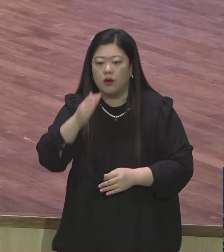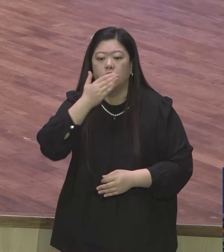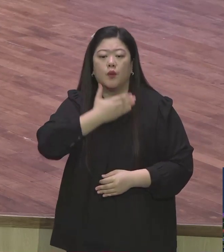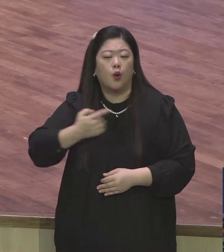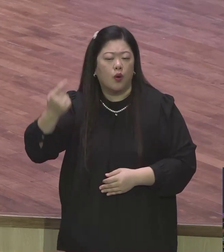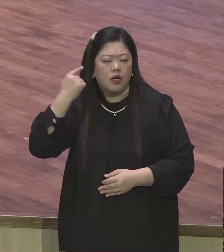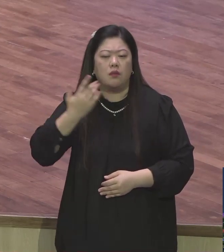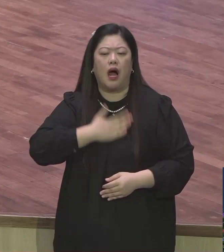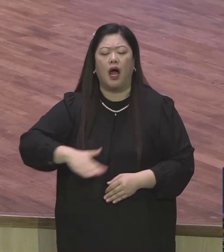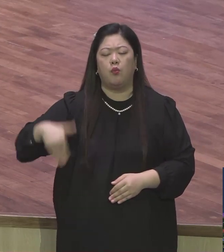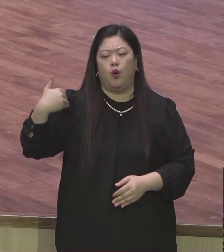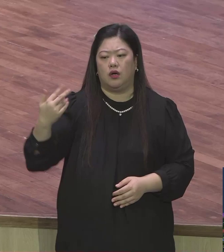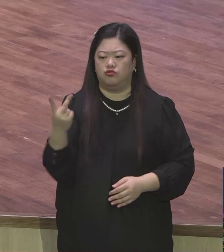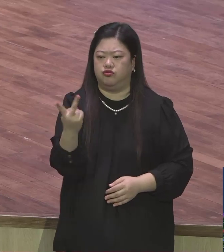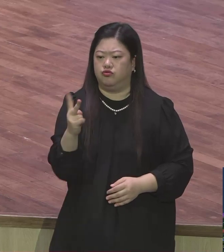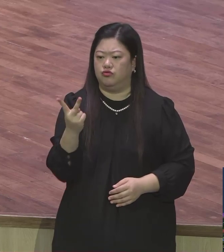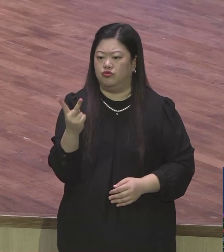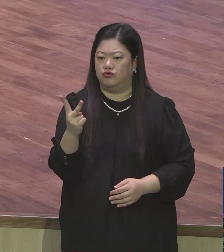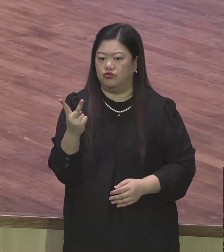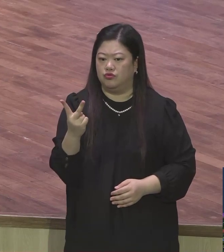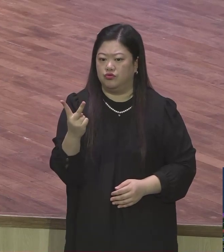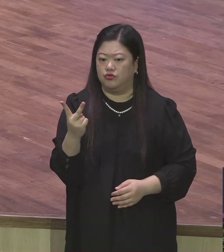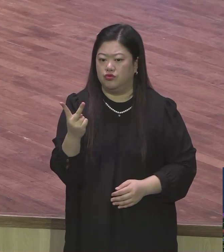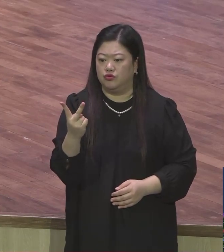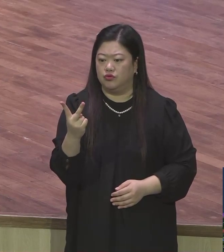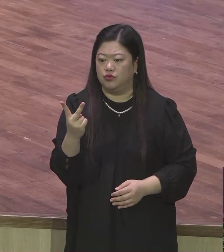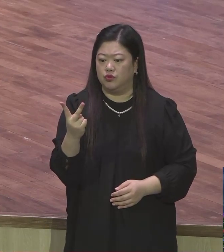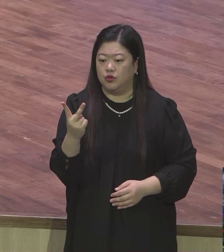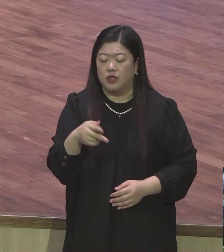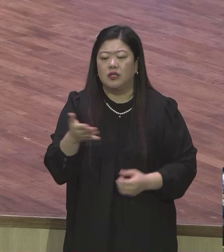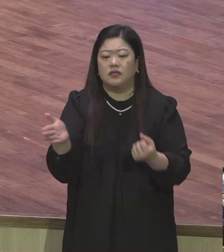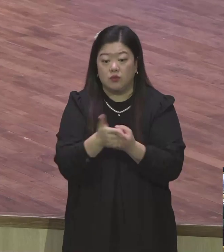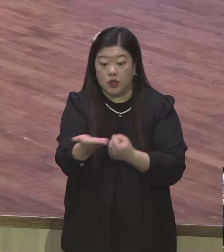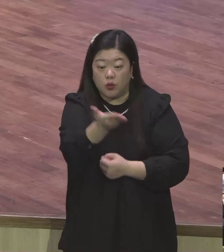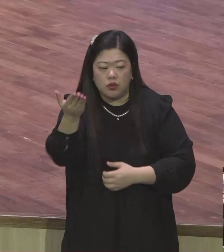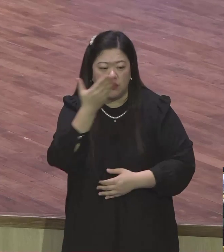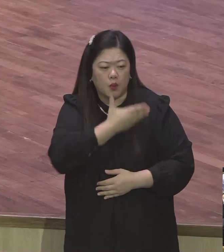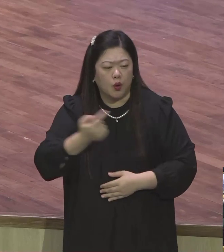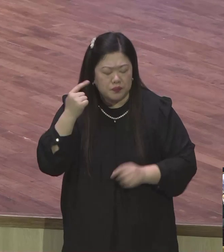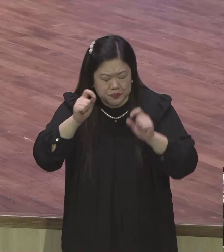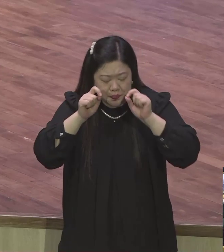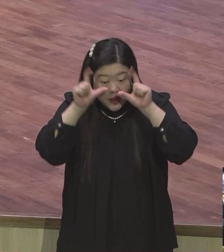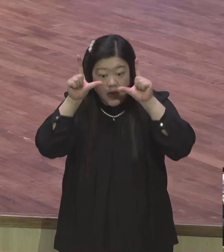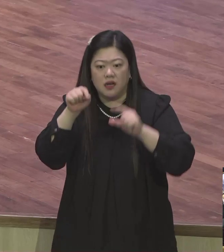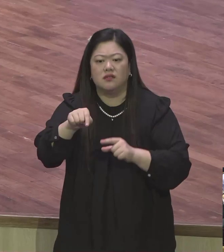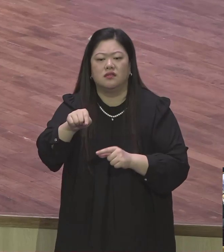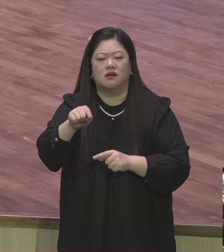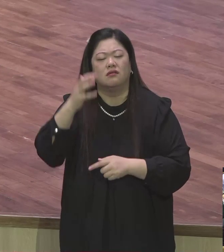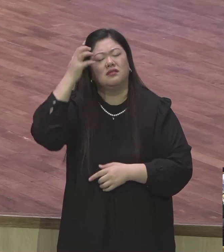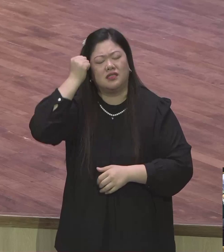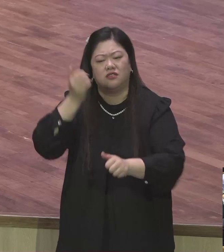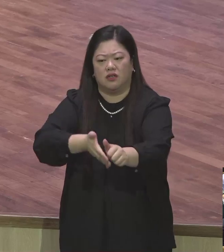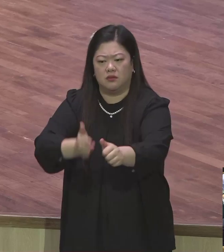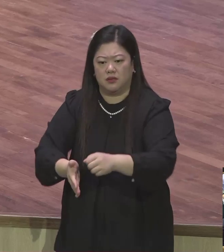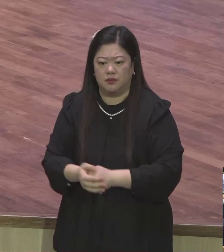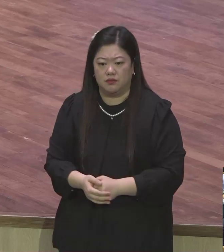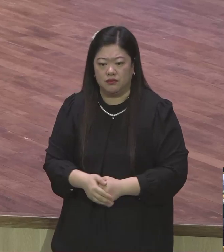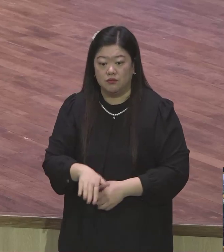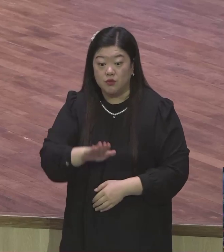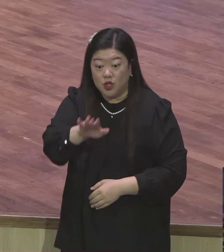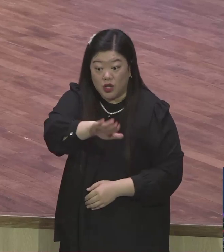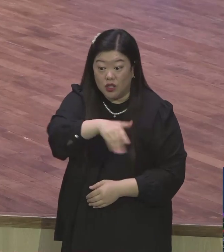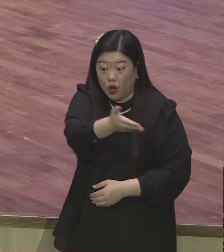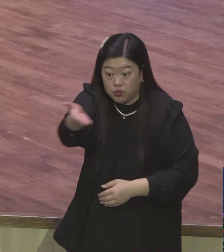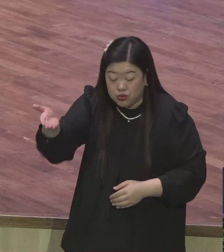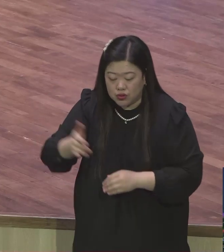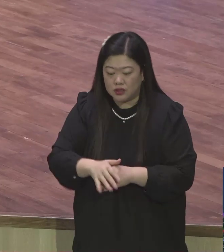복음 때문에 이 자리에 있다는 사실을 놓치지 마시기 바랍니다. 복음 때문에 누구 때문에 아닙니다. 복음